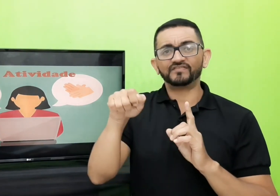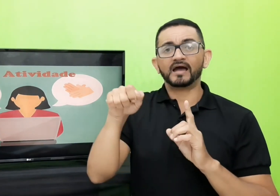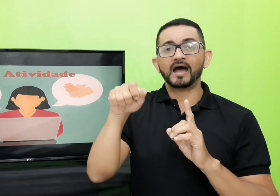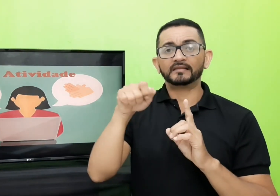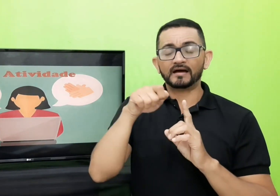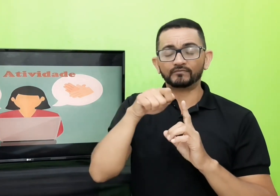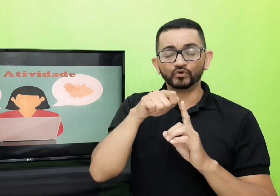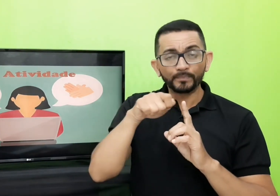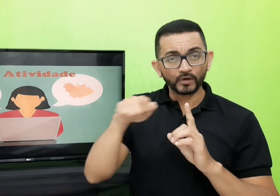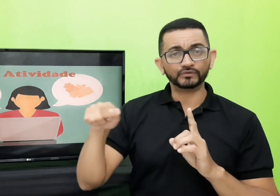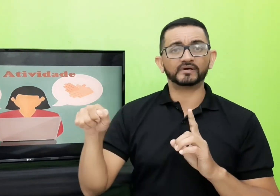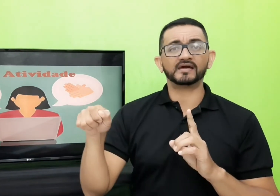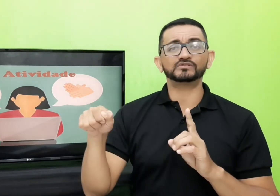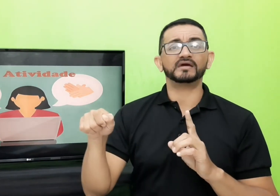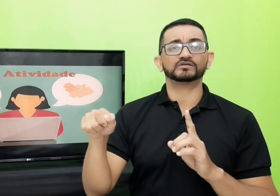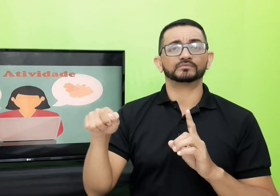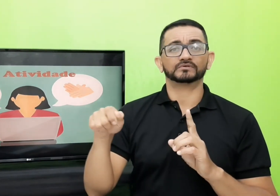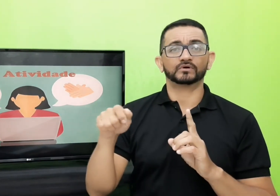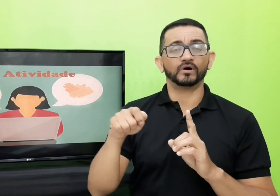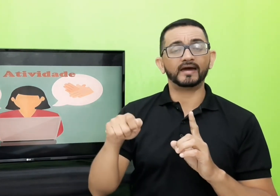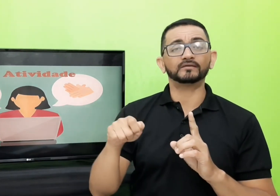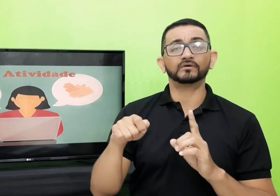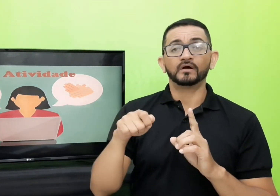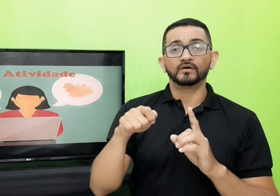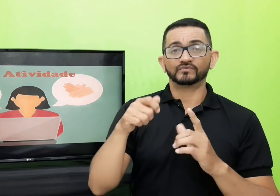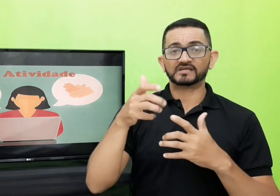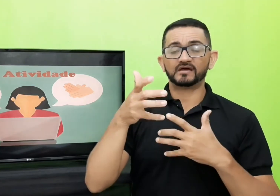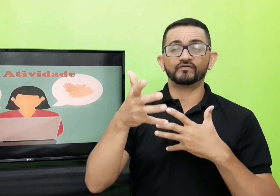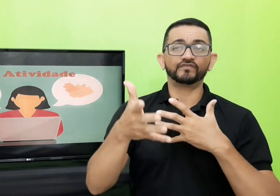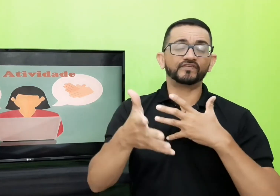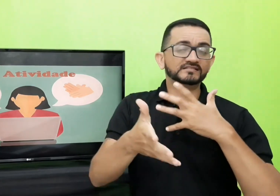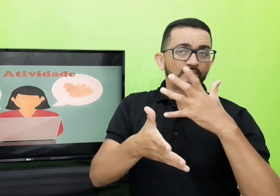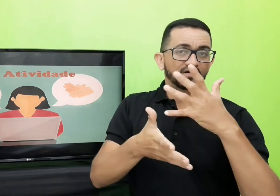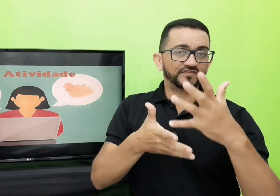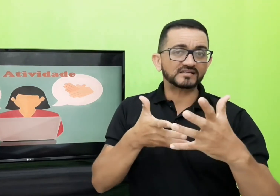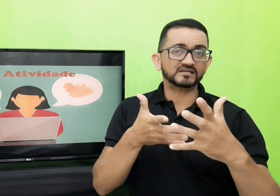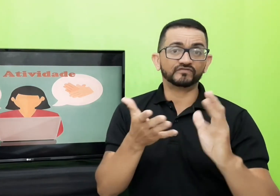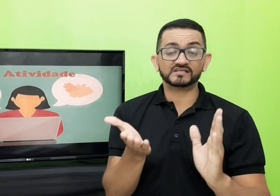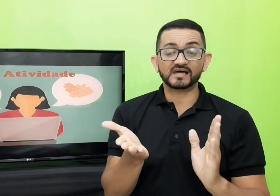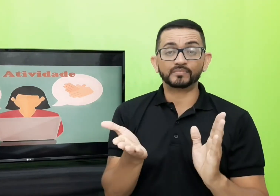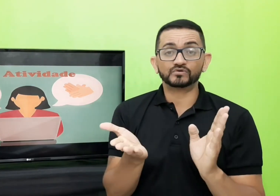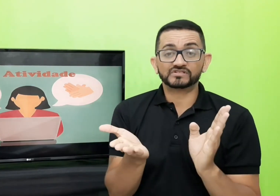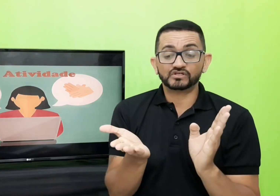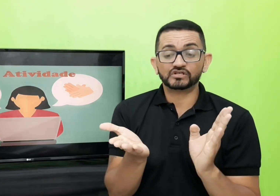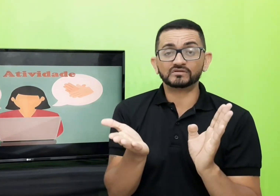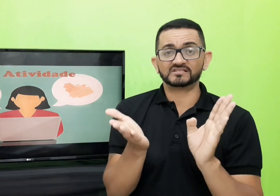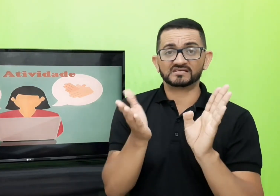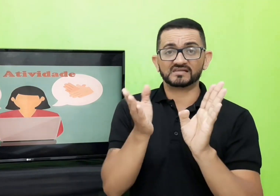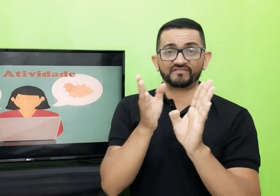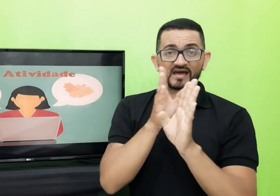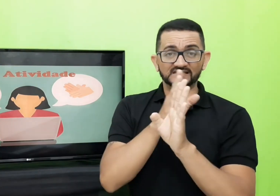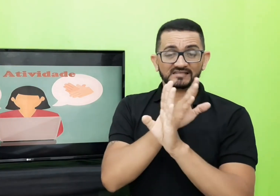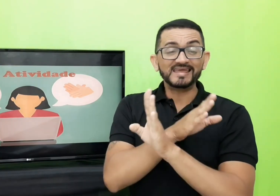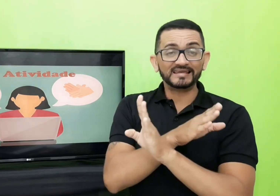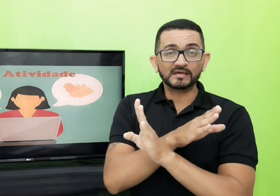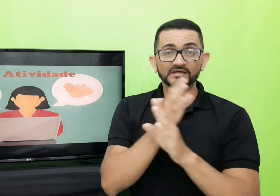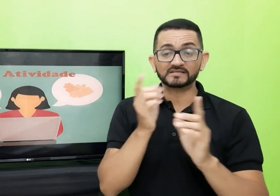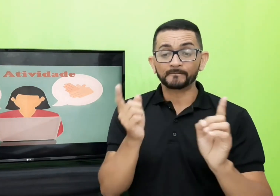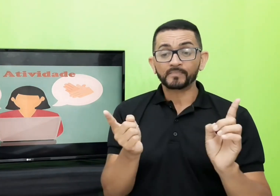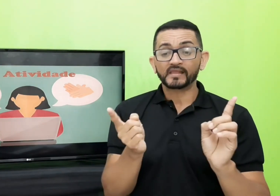escreve no português mesmo, correto? Eu vou fazer uma frase que você sabe que o sentido, às vezes, da frase em Libras,